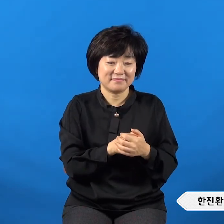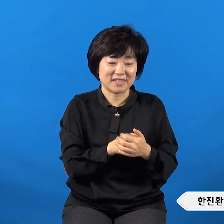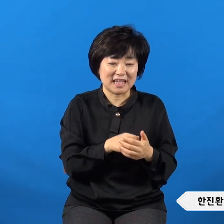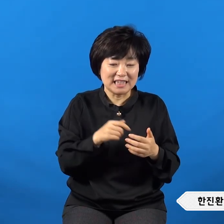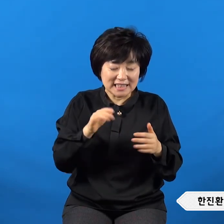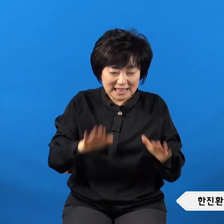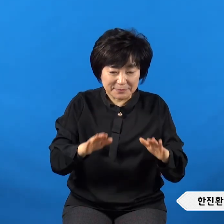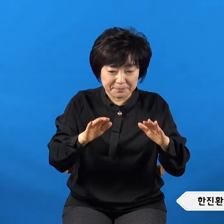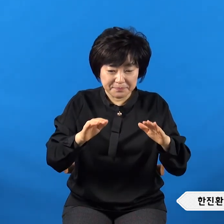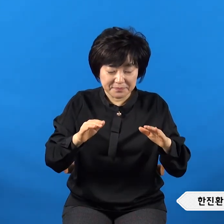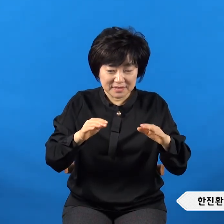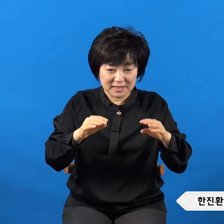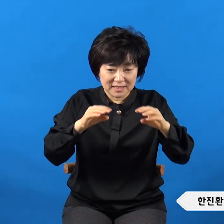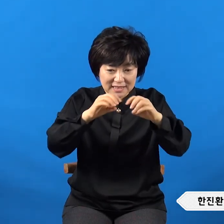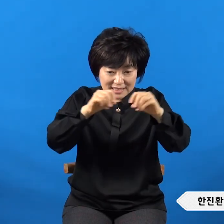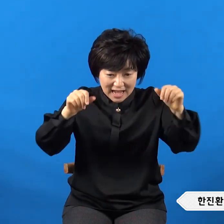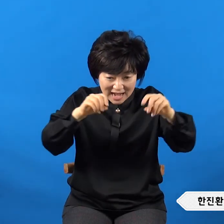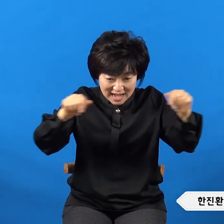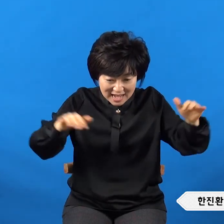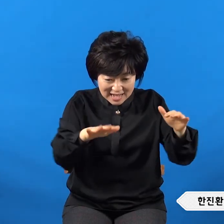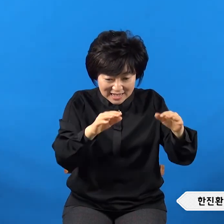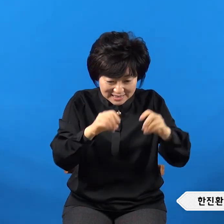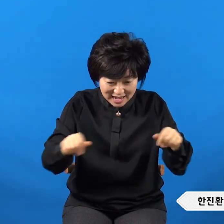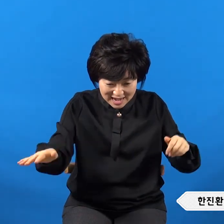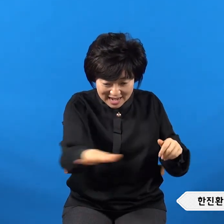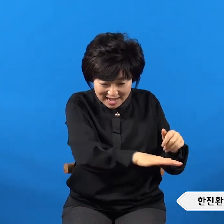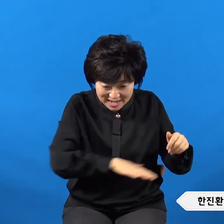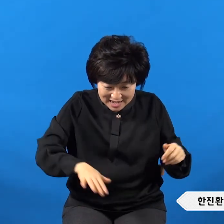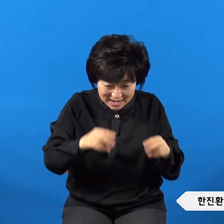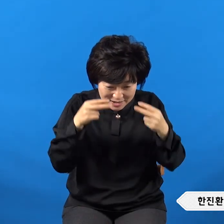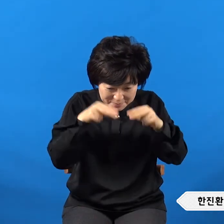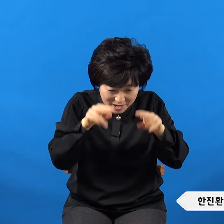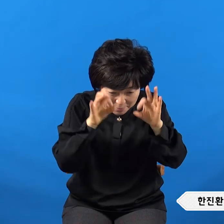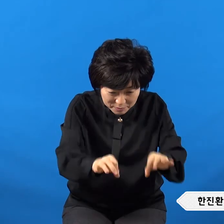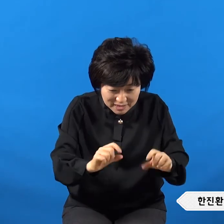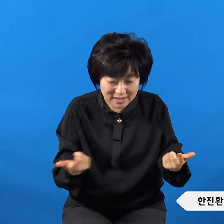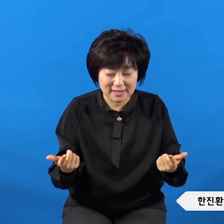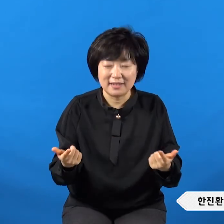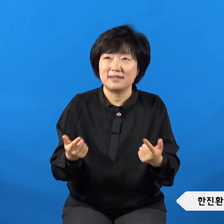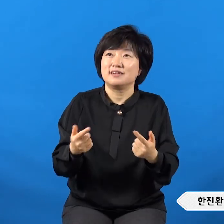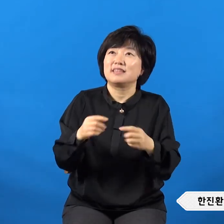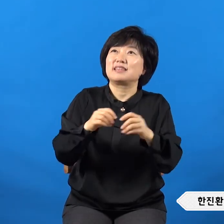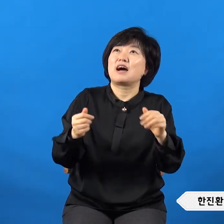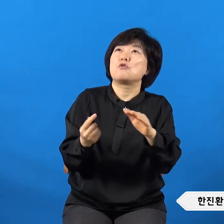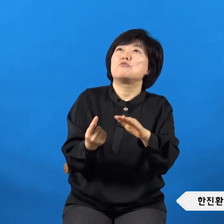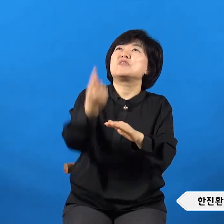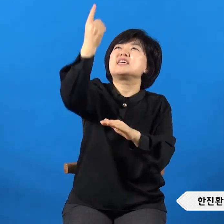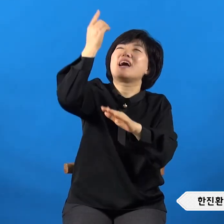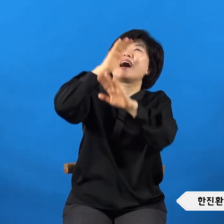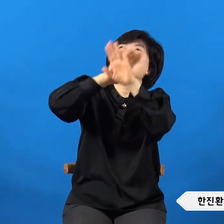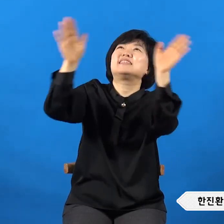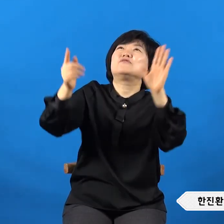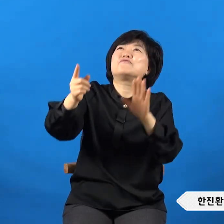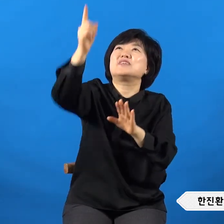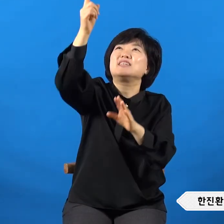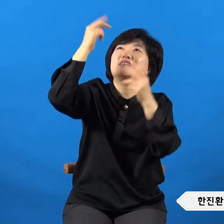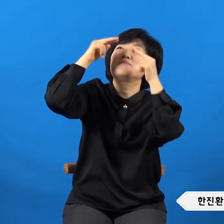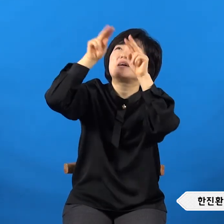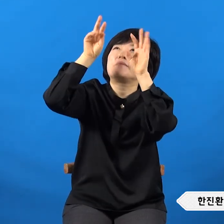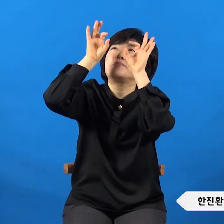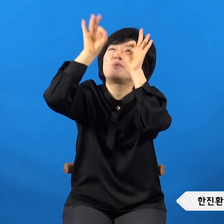해 위를 바라보고 산 것이죠. 영원한 세계를 바라보고 산 것입니다.